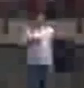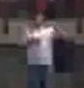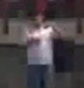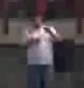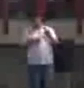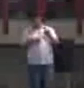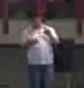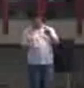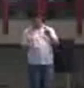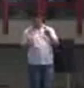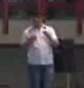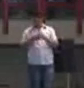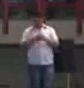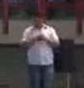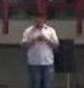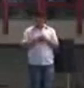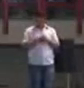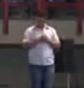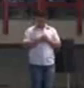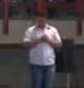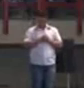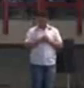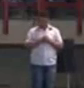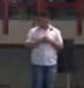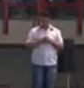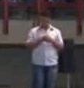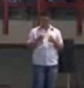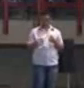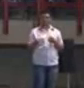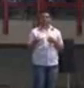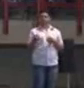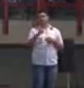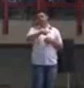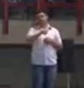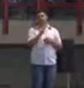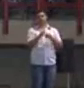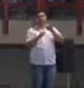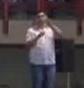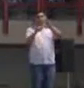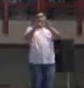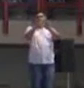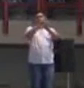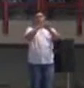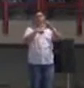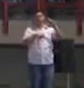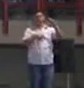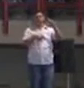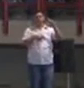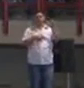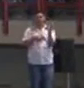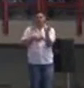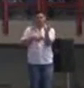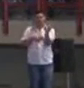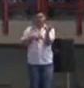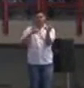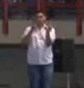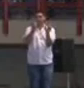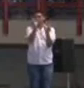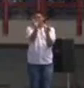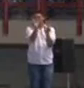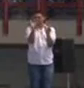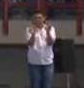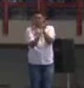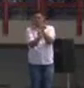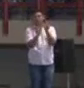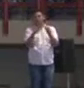seno. Tá? Então, o que é o seno? Pegar o cateto oposto e dividir pela hipotenusa. Alexandre, essa definição